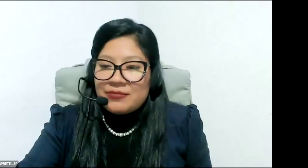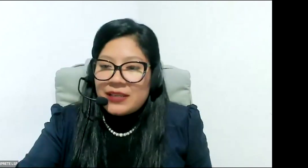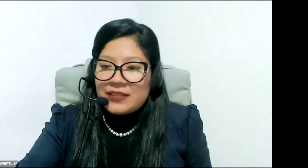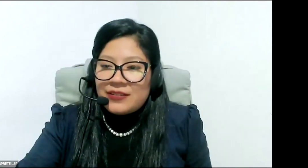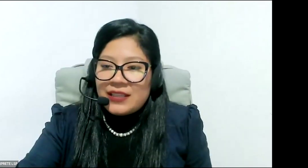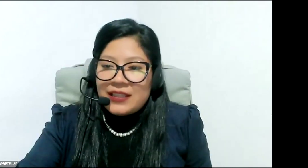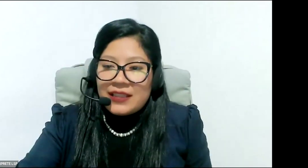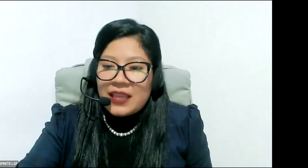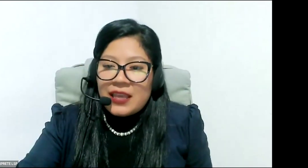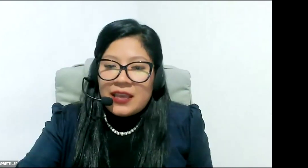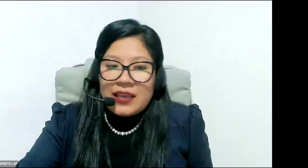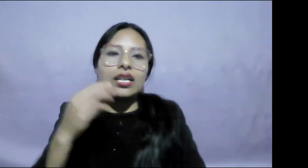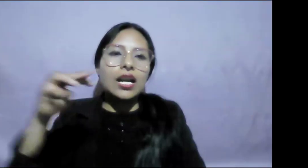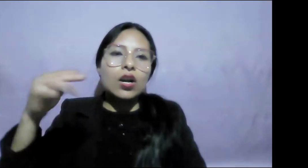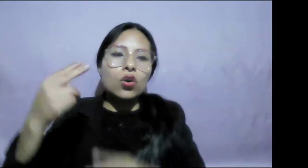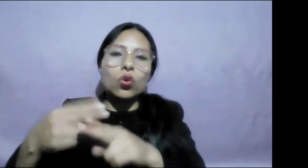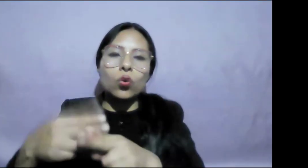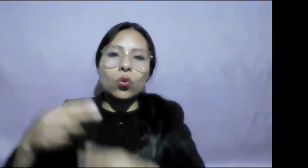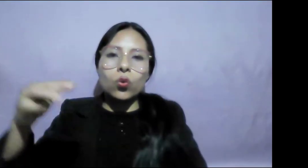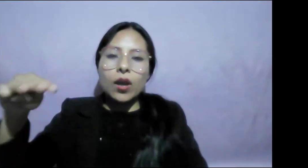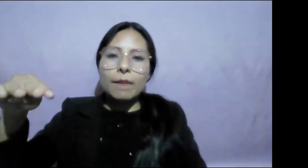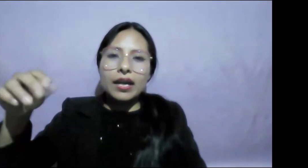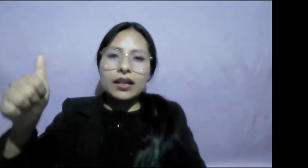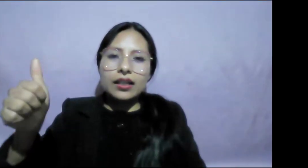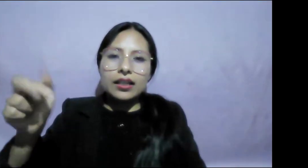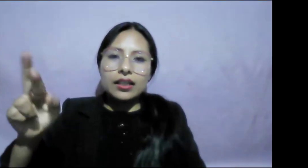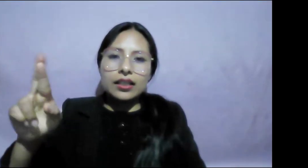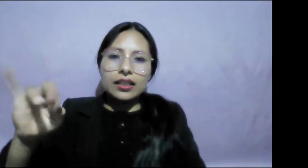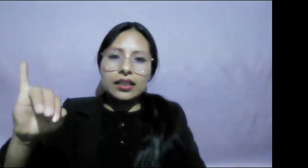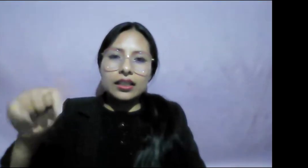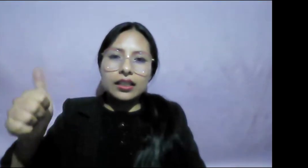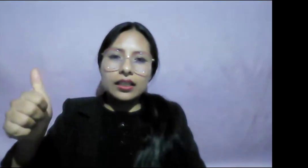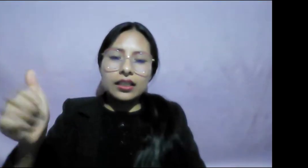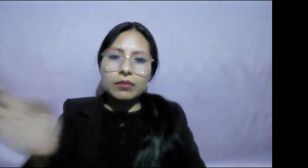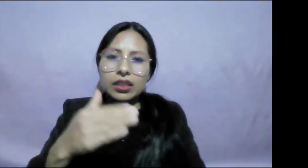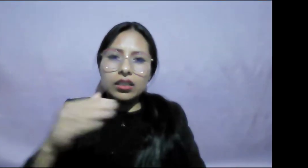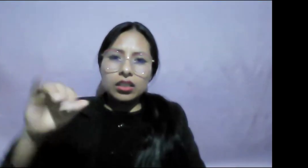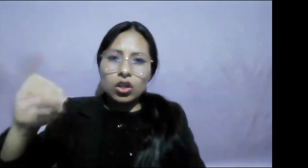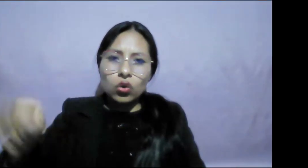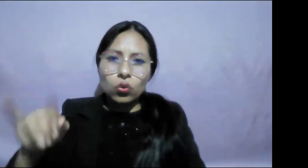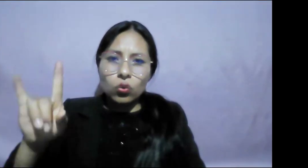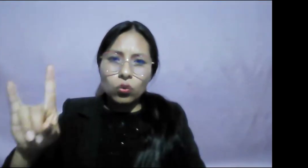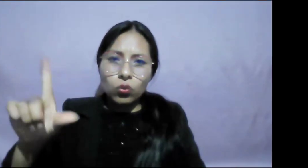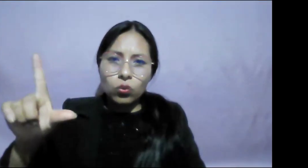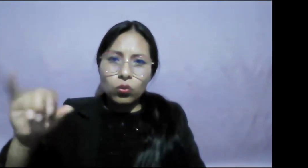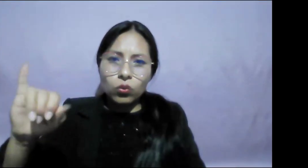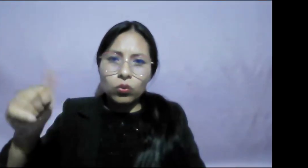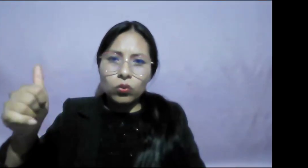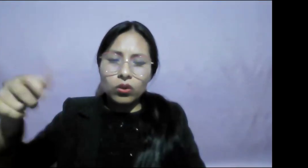gracias María Soledad otra María a ver qué otra María me estoy